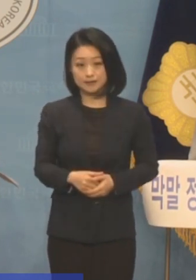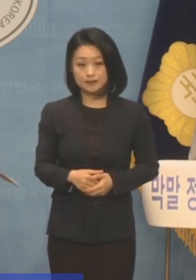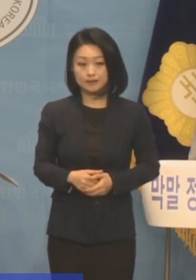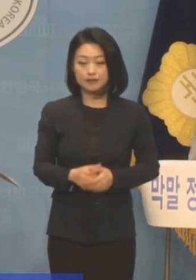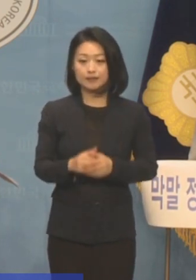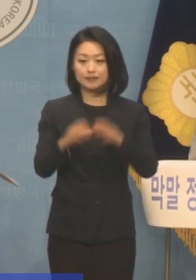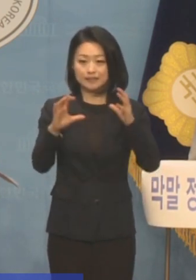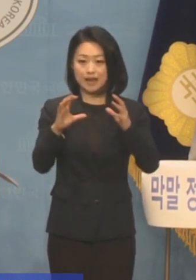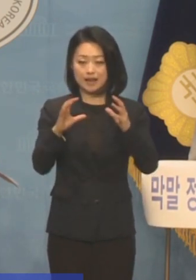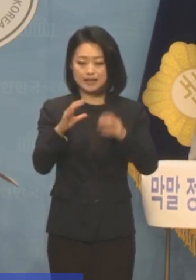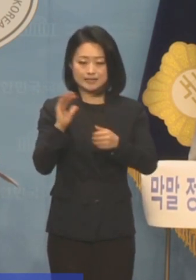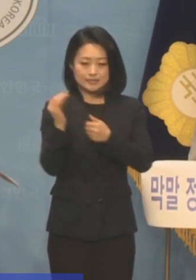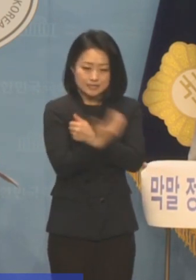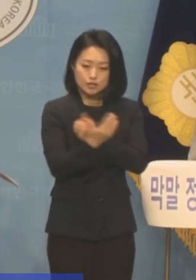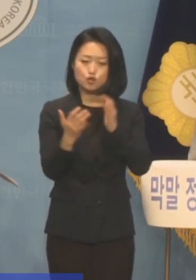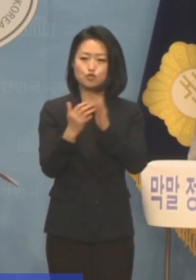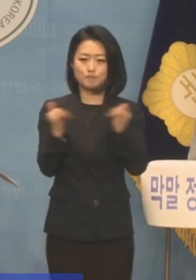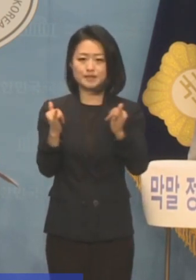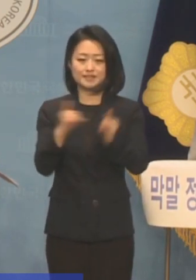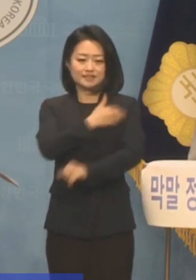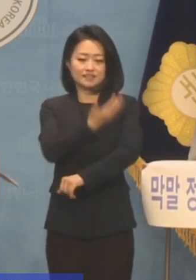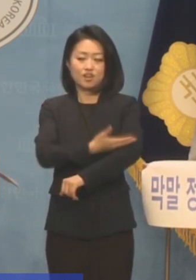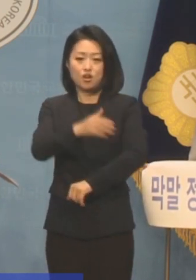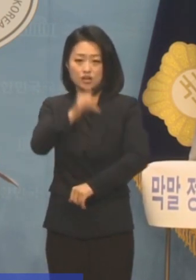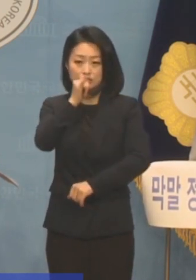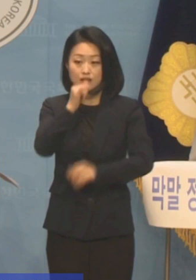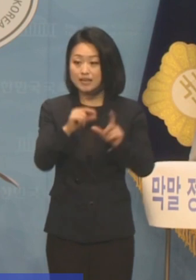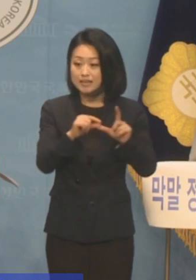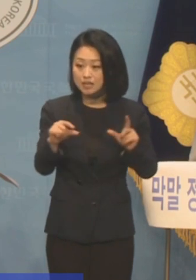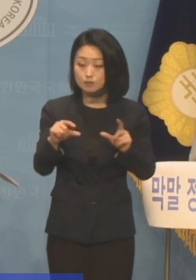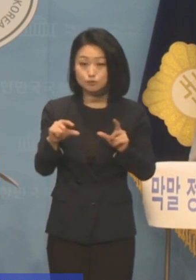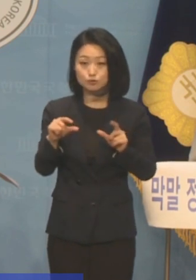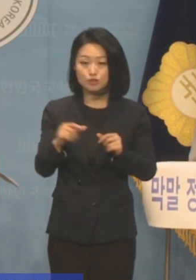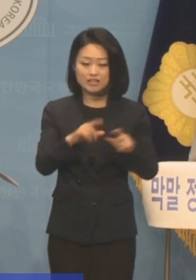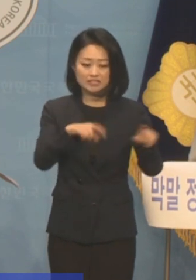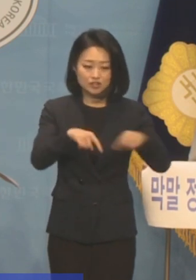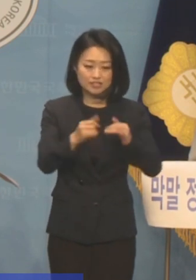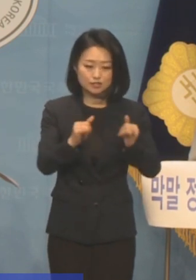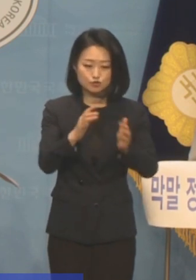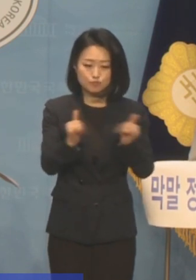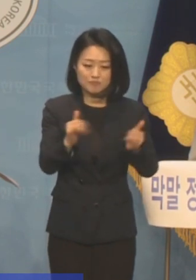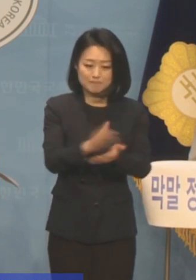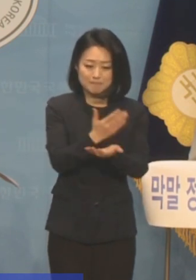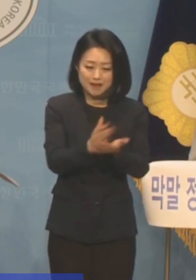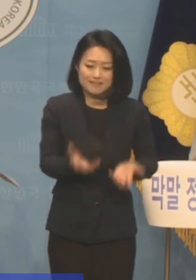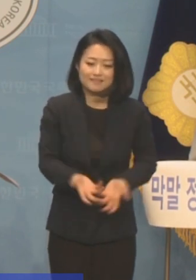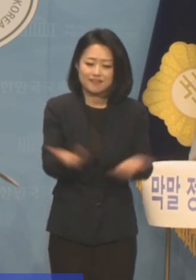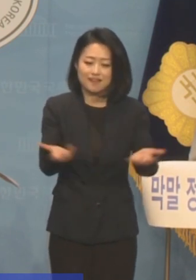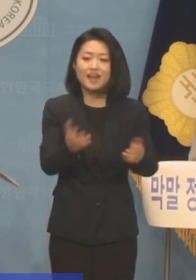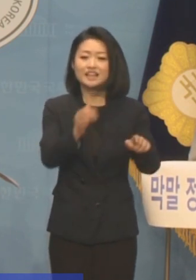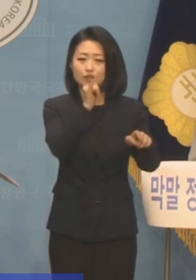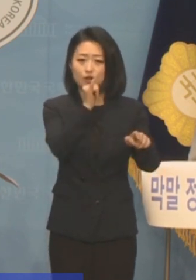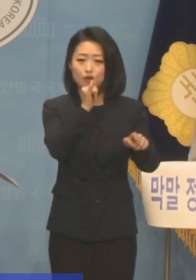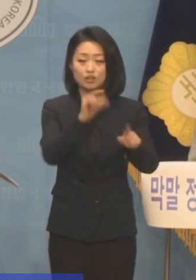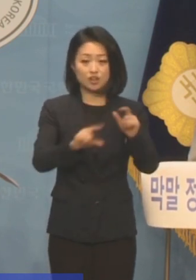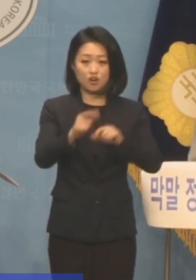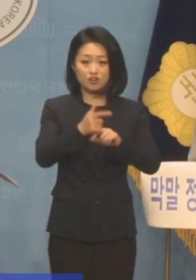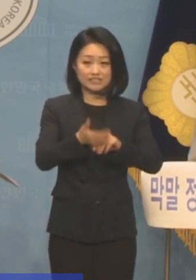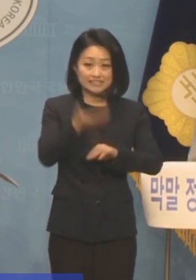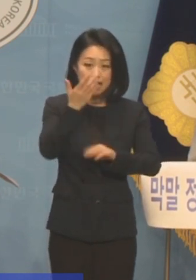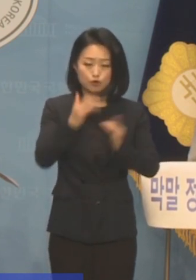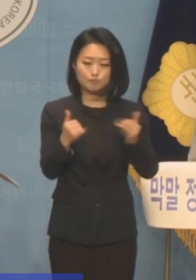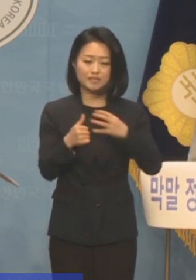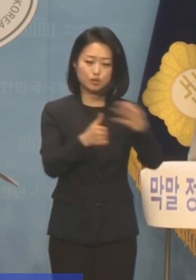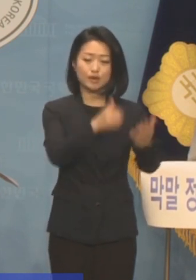반드시 지킬 것입니다 우리 어머니들은 일부 정치인들이 국민을 갈라놓은 것을 잘 알고 있습니다 더 이상 국민을 이용하지